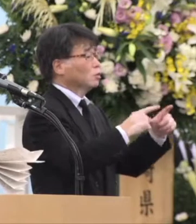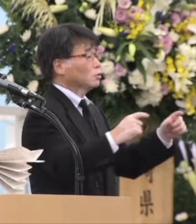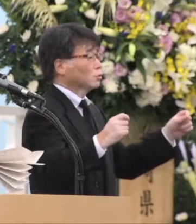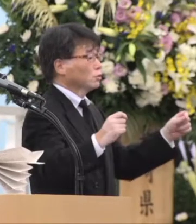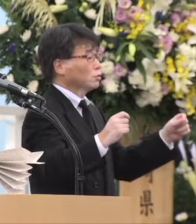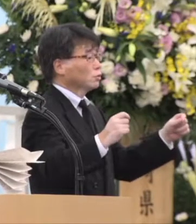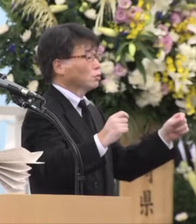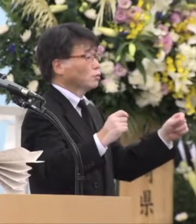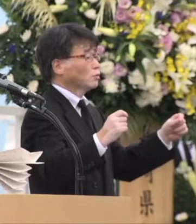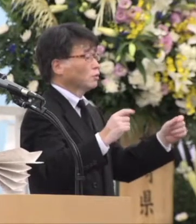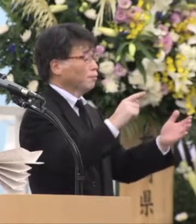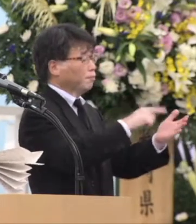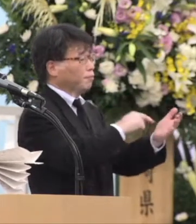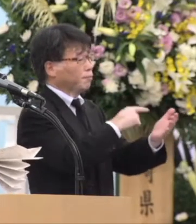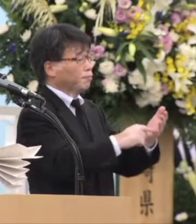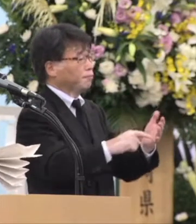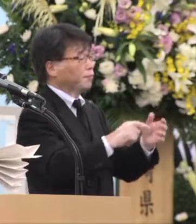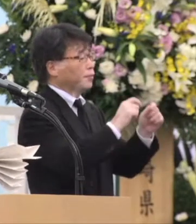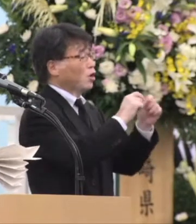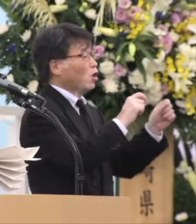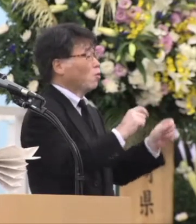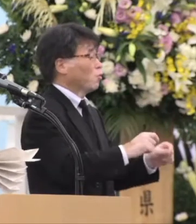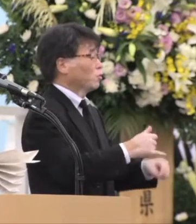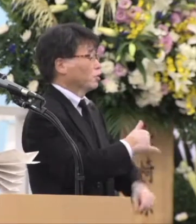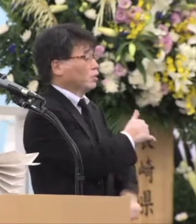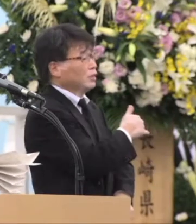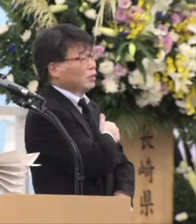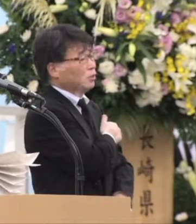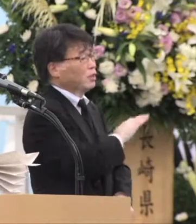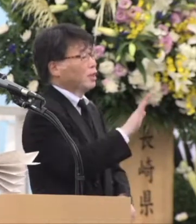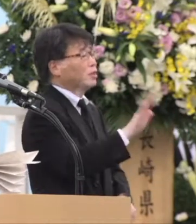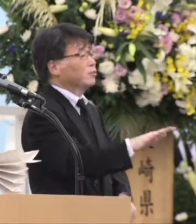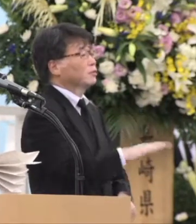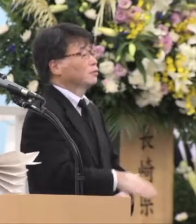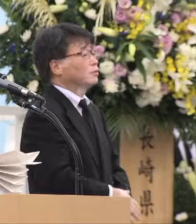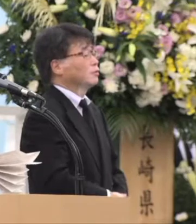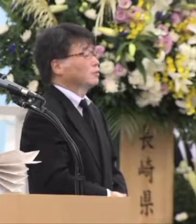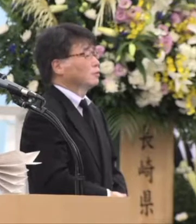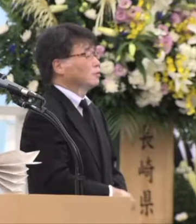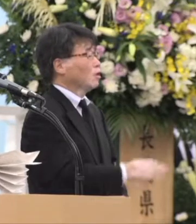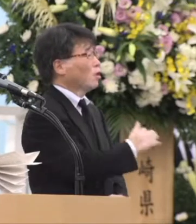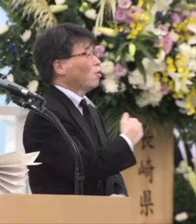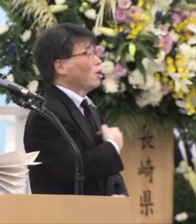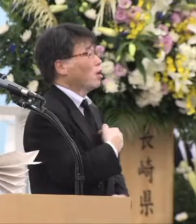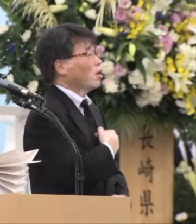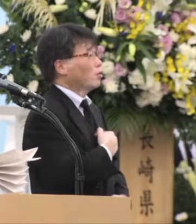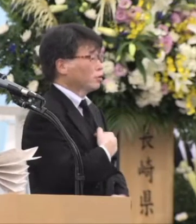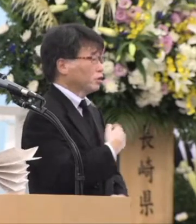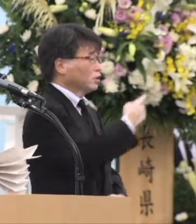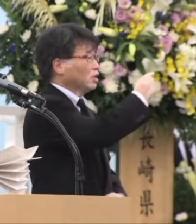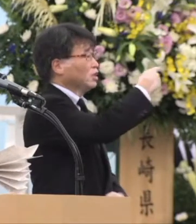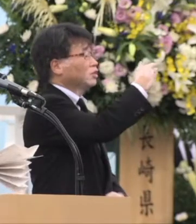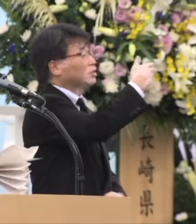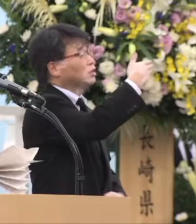すべき責務も忘れてはなりません。私は